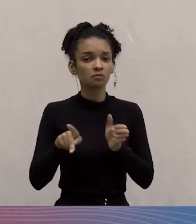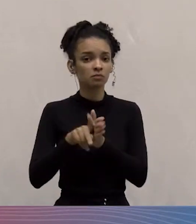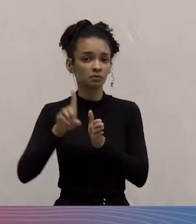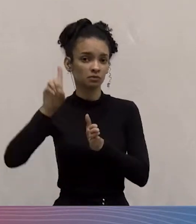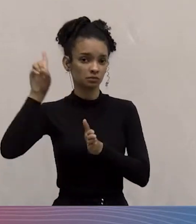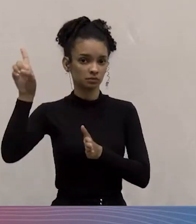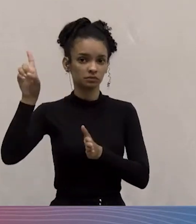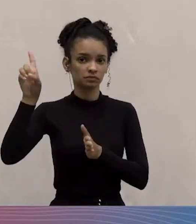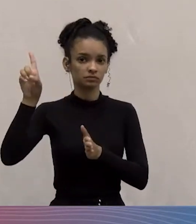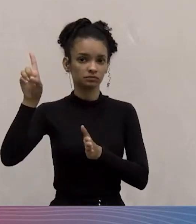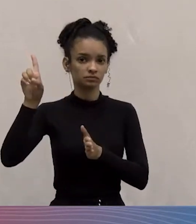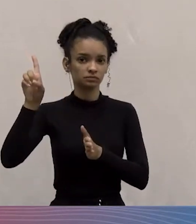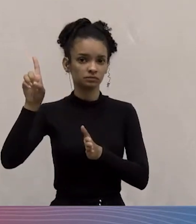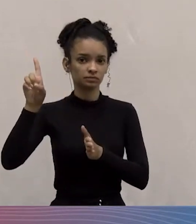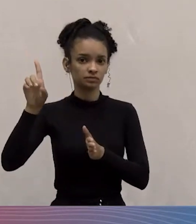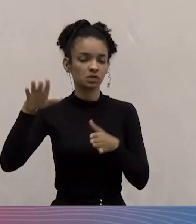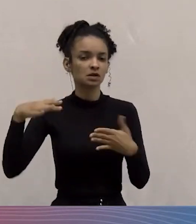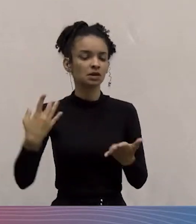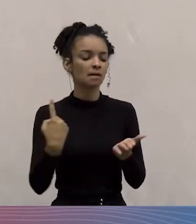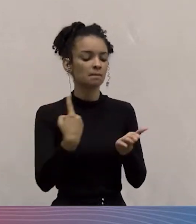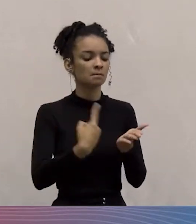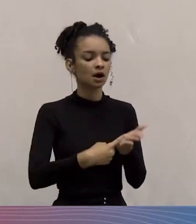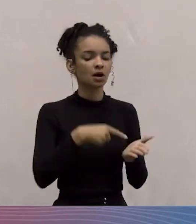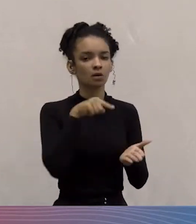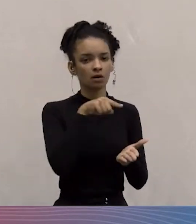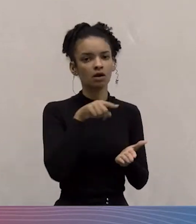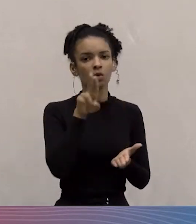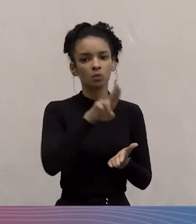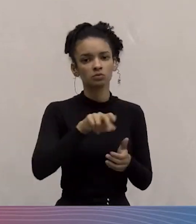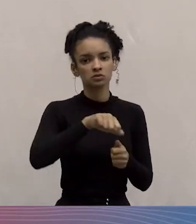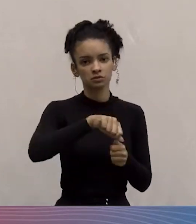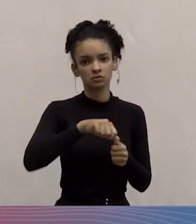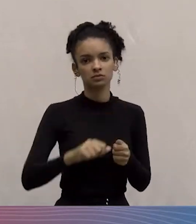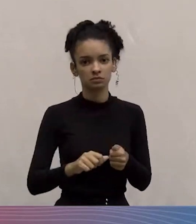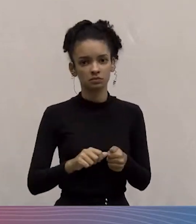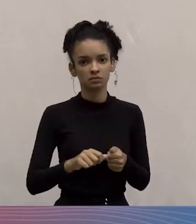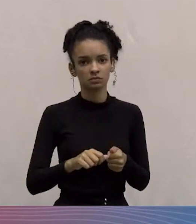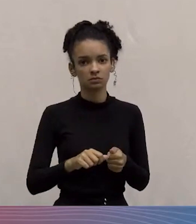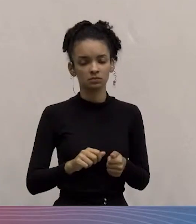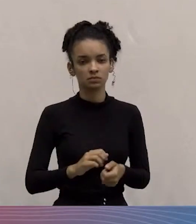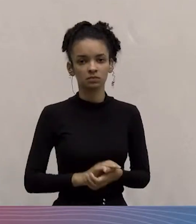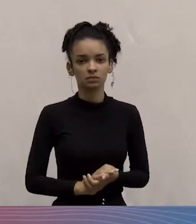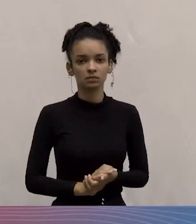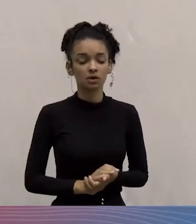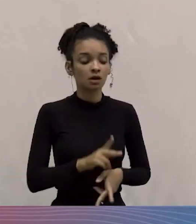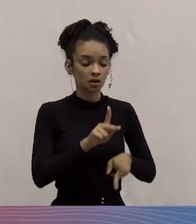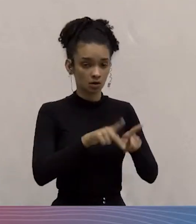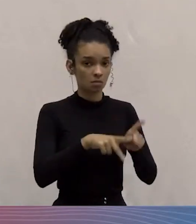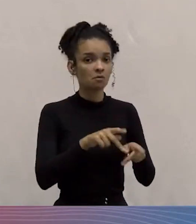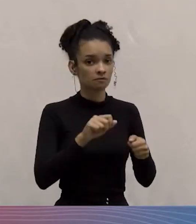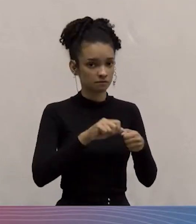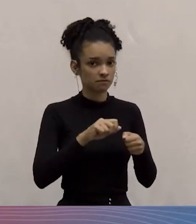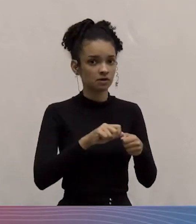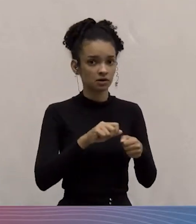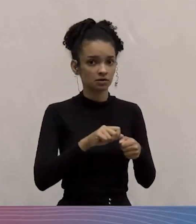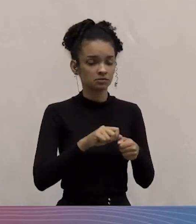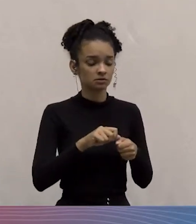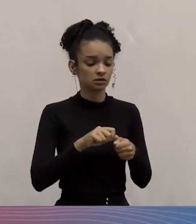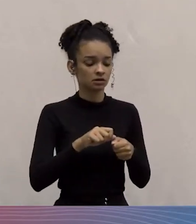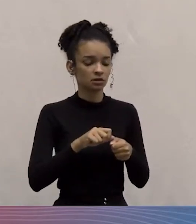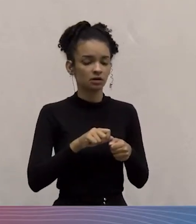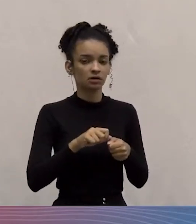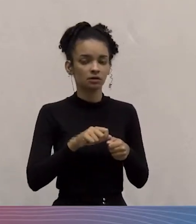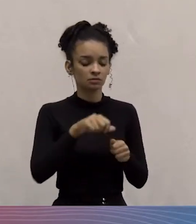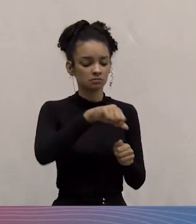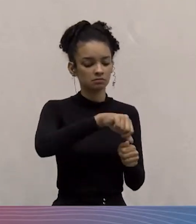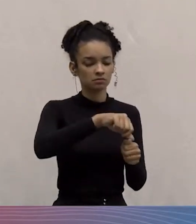como sinal, ordenou-lhes que se circuncidassem. E o povo circuncidado era chamado